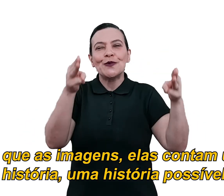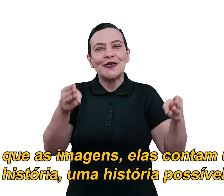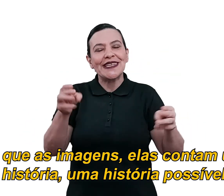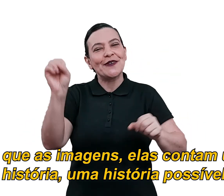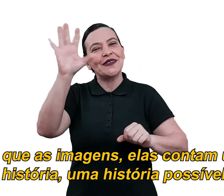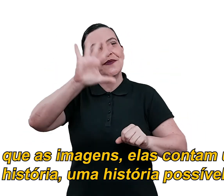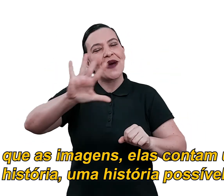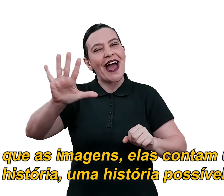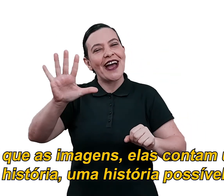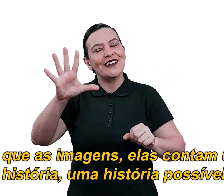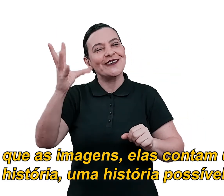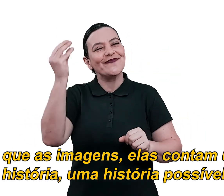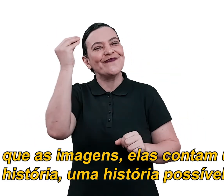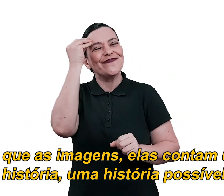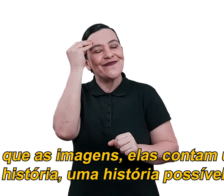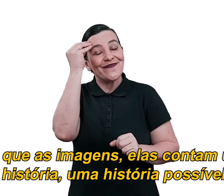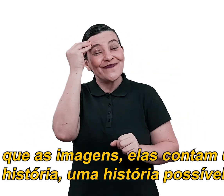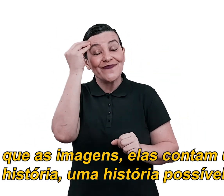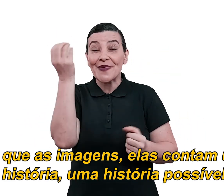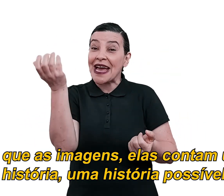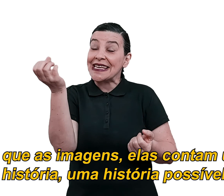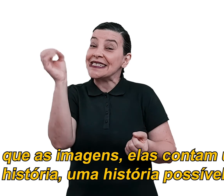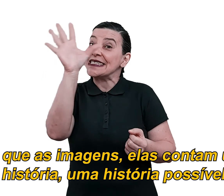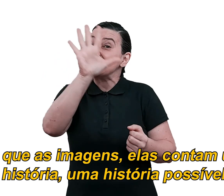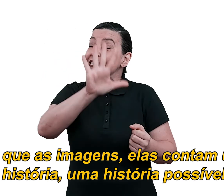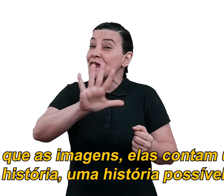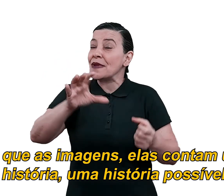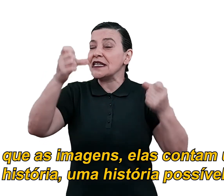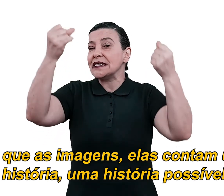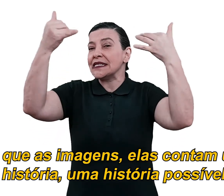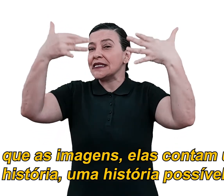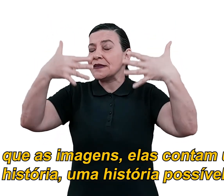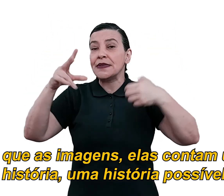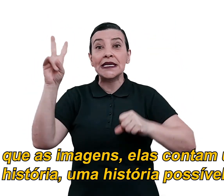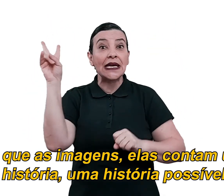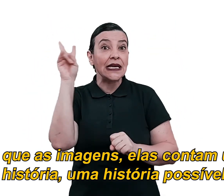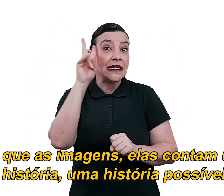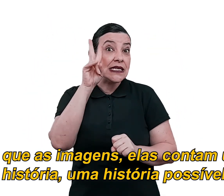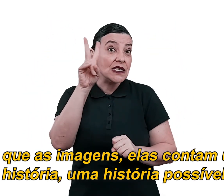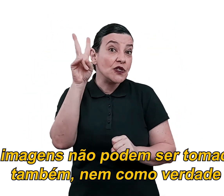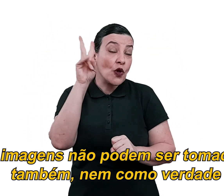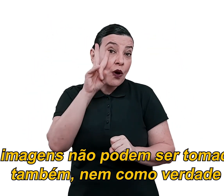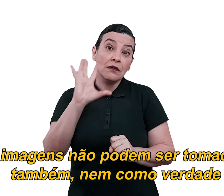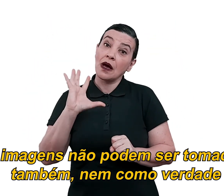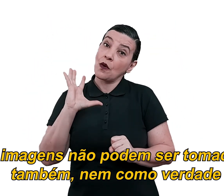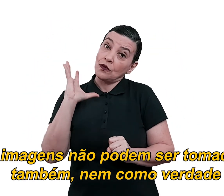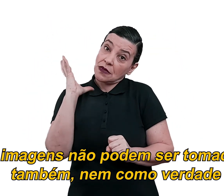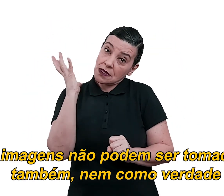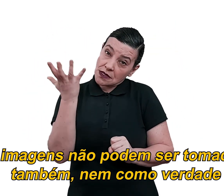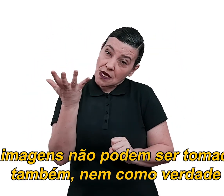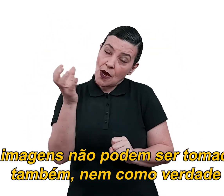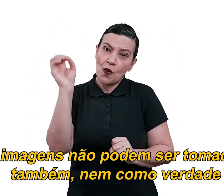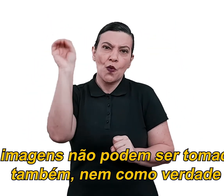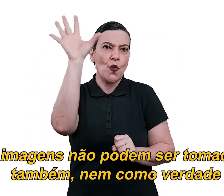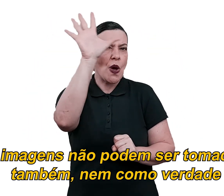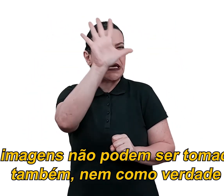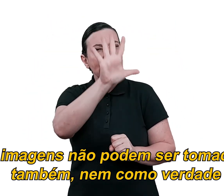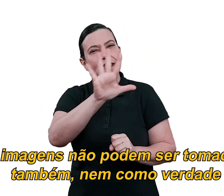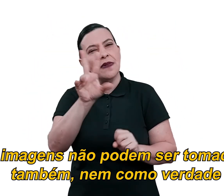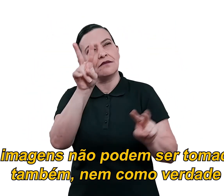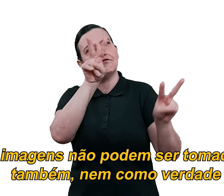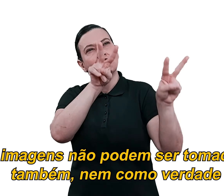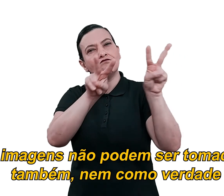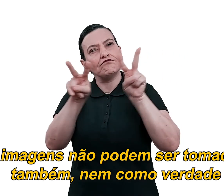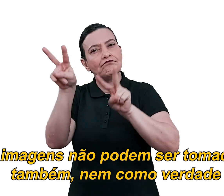Só que as imagens, elas contam uma história, né? Uma história possível, né? As imagens não podem ser